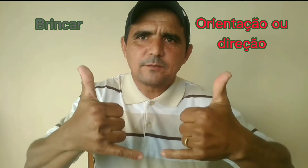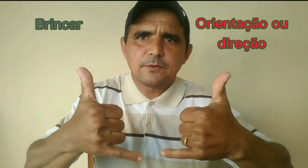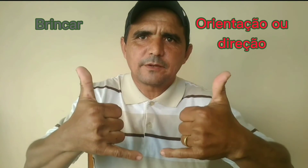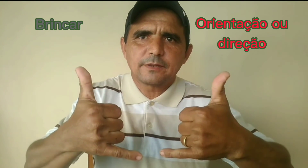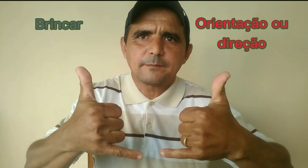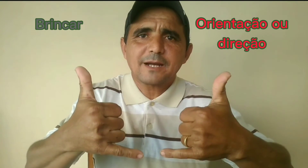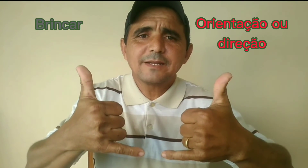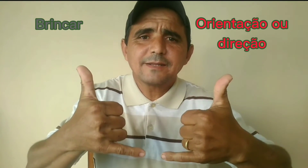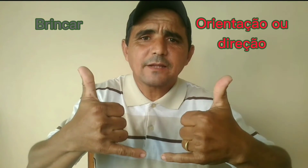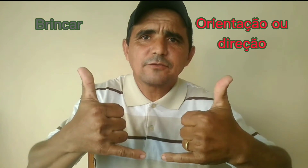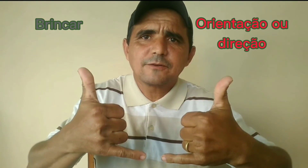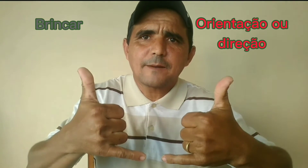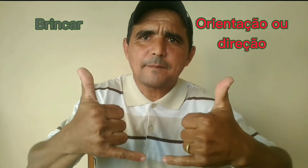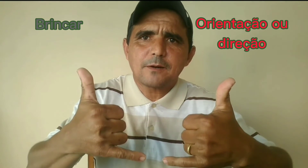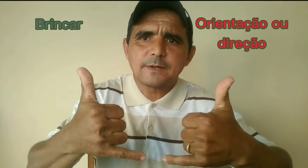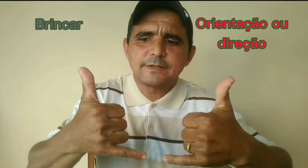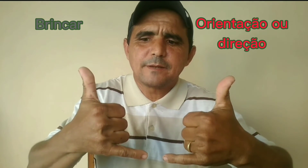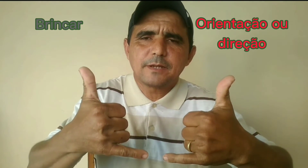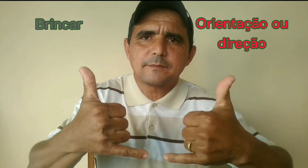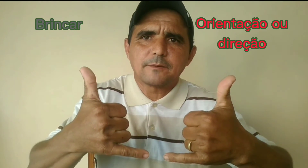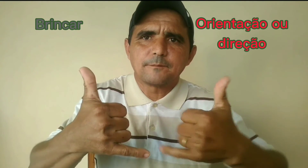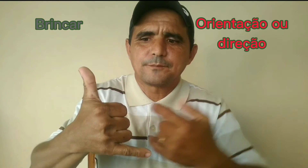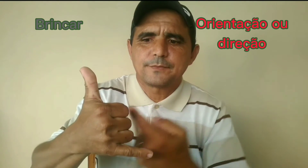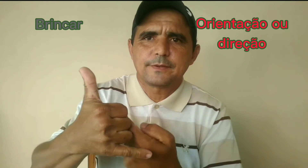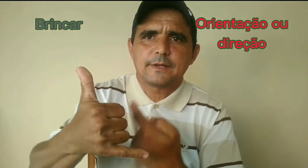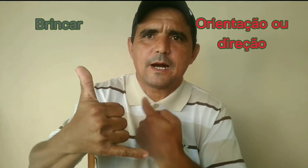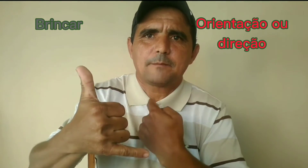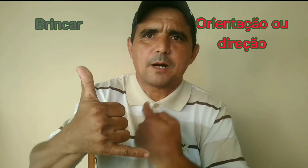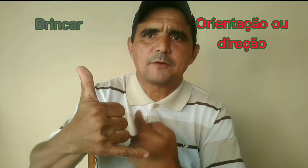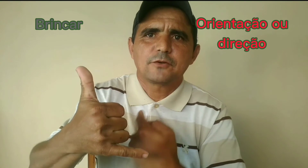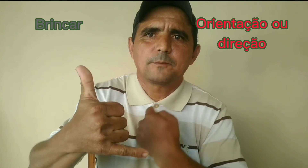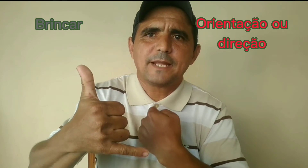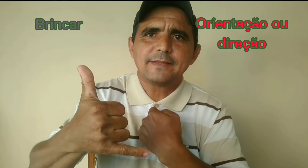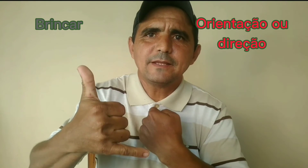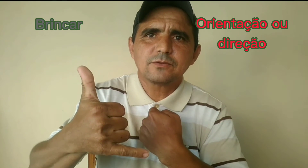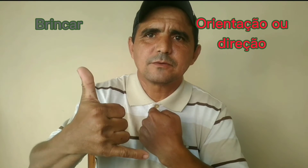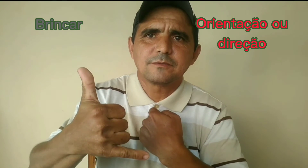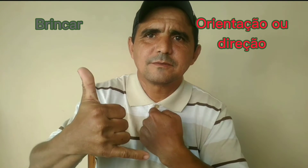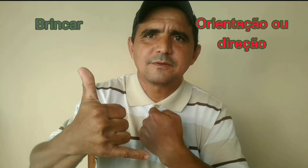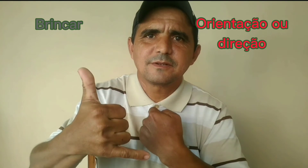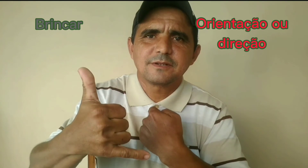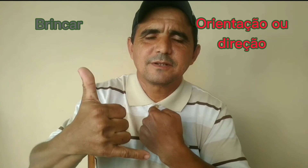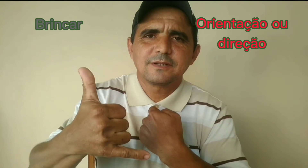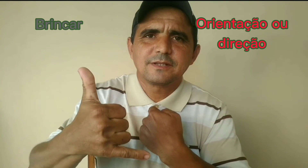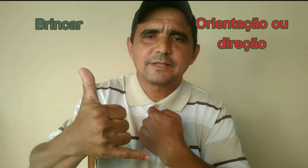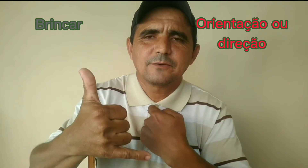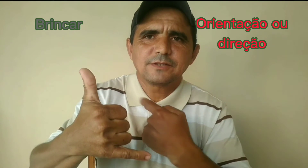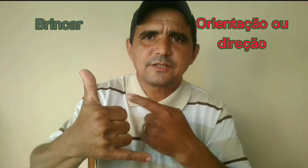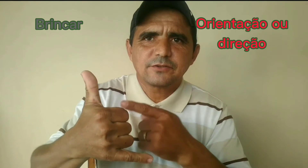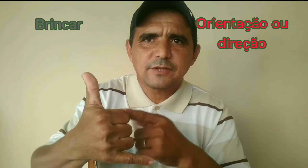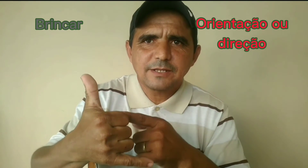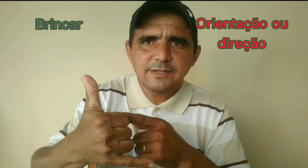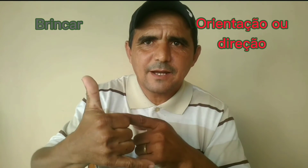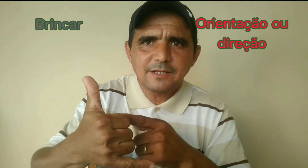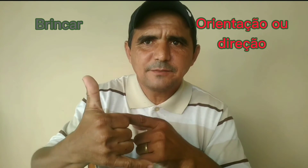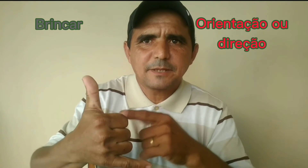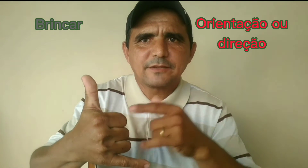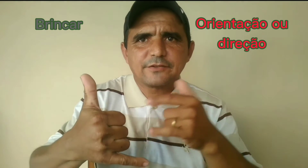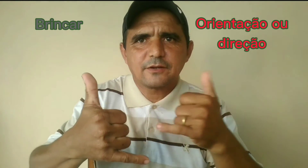aqui um pouquinho. Para que lado ficou a palma aqui da minha mão? A palma ficou para dentro. Então a direcionalidade para esse sinal